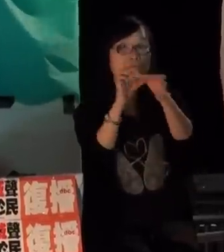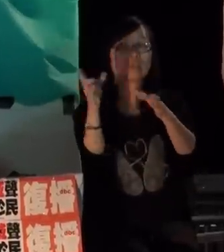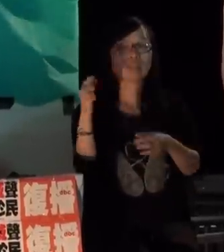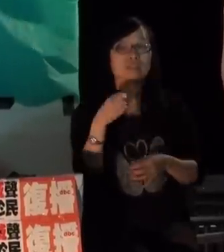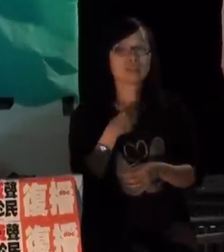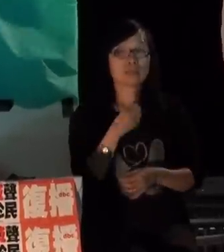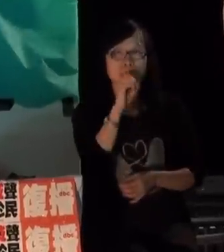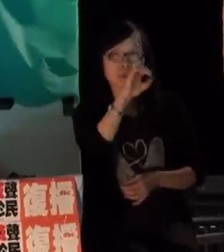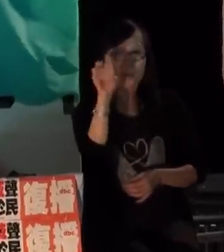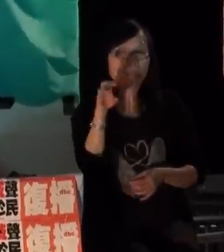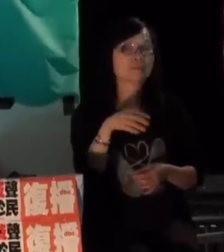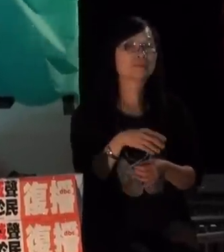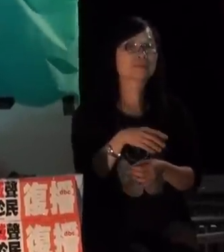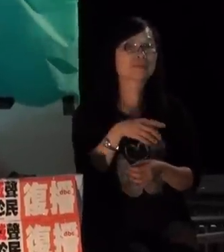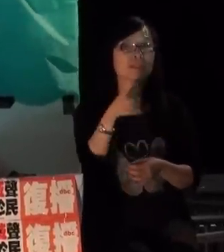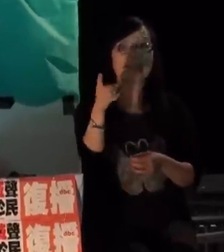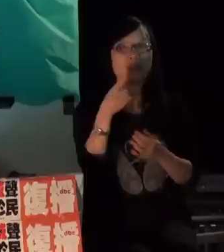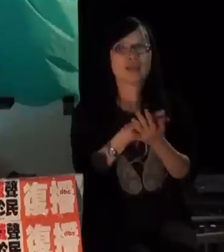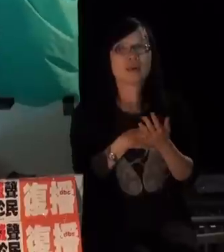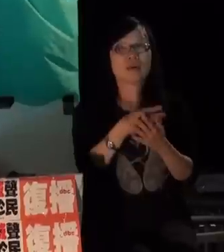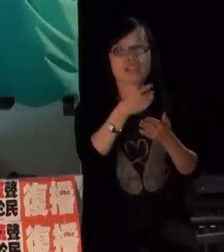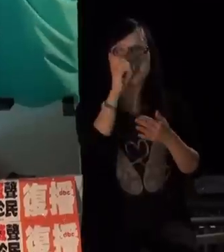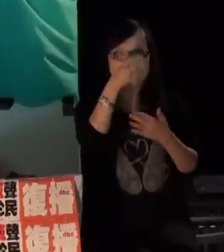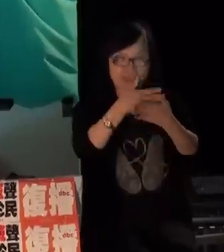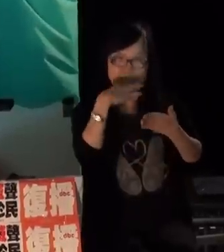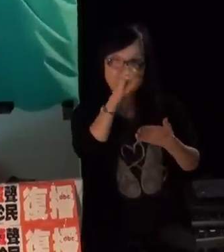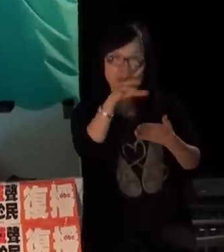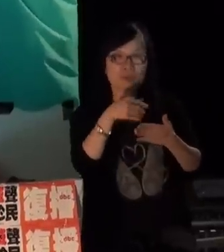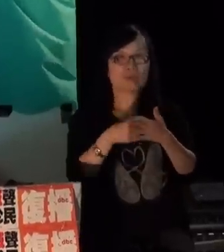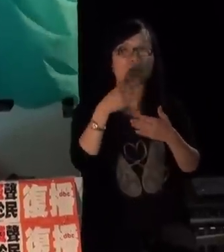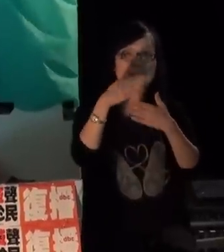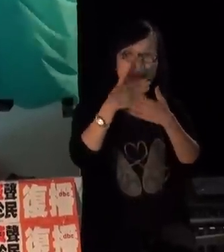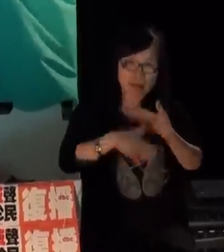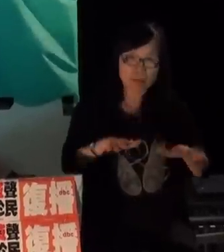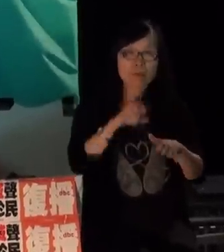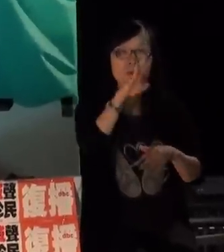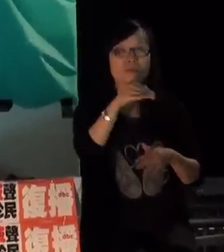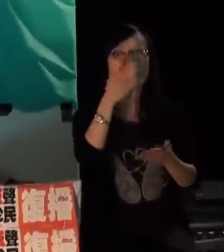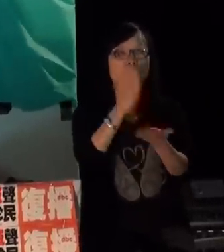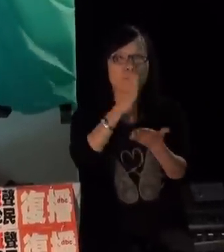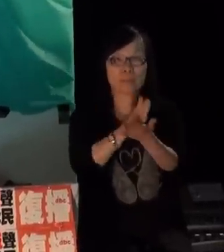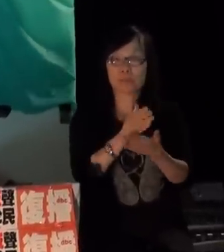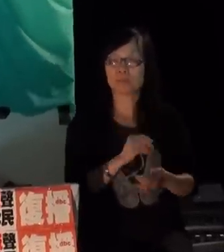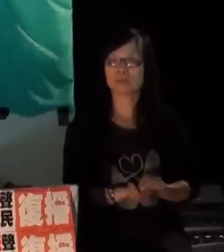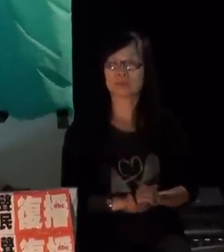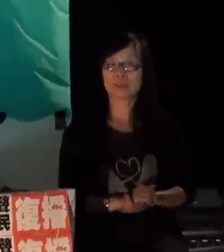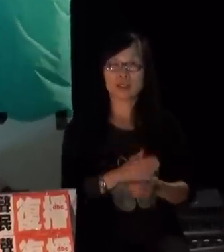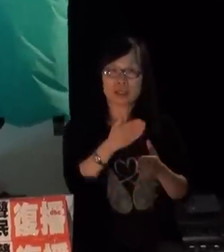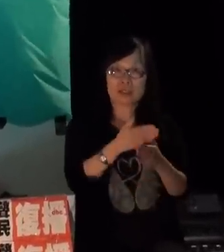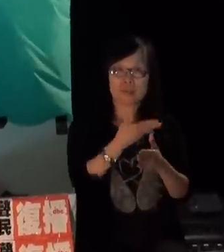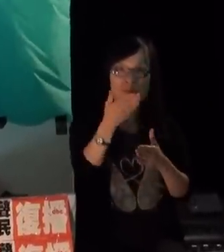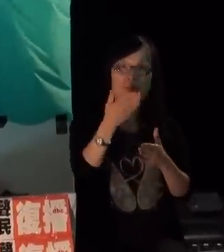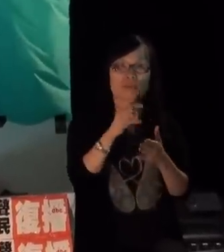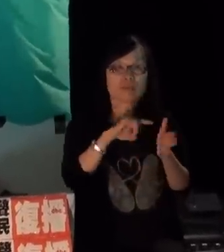咪話，即係講嚟講去就係前言而不對後語。我解釋俾大家聽點解咧？因為大氣電